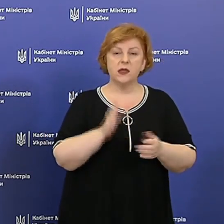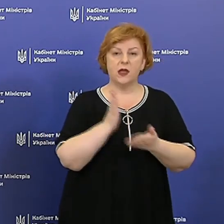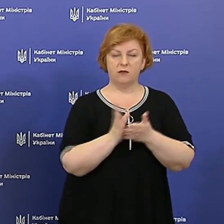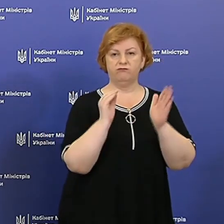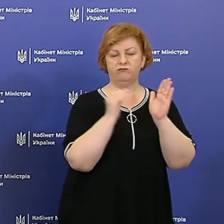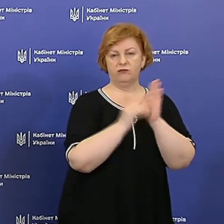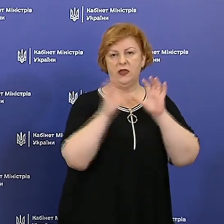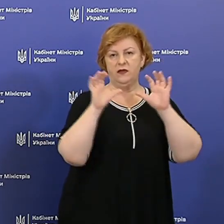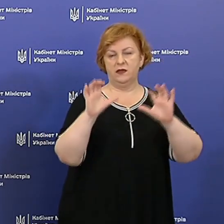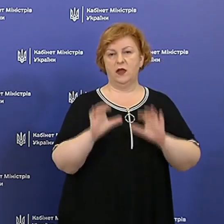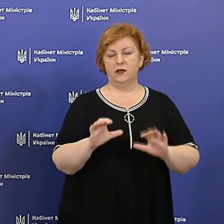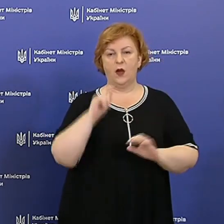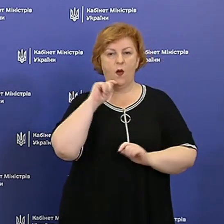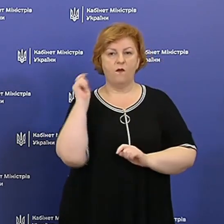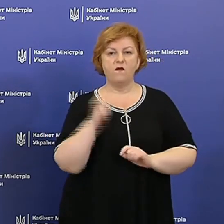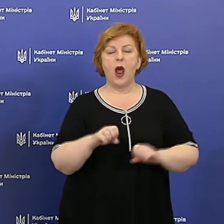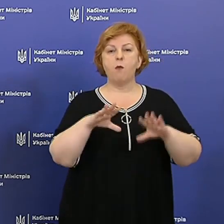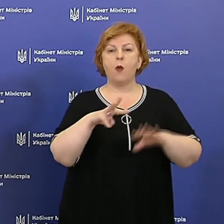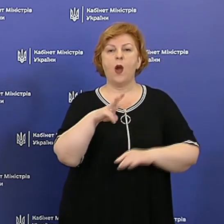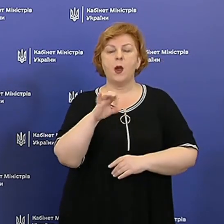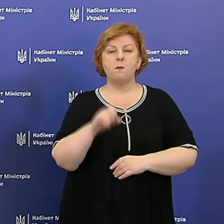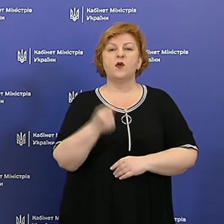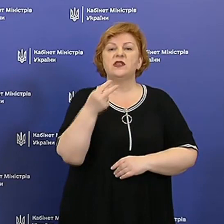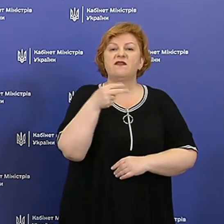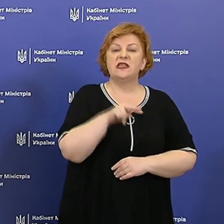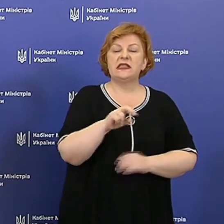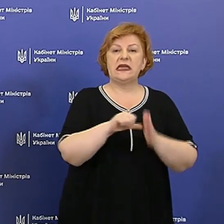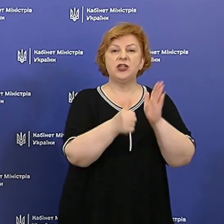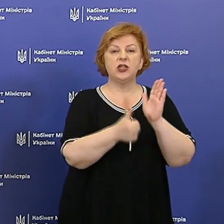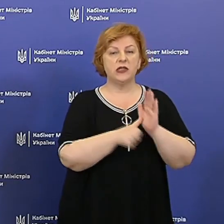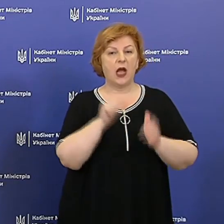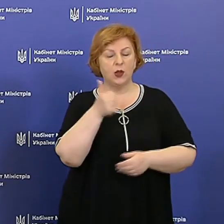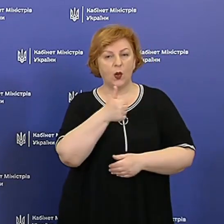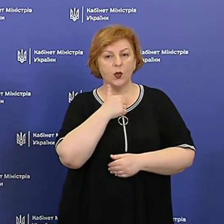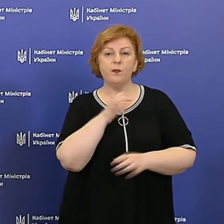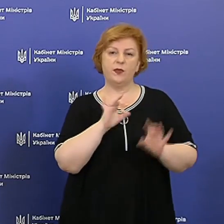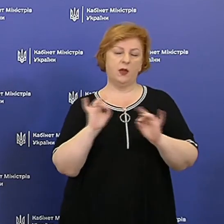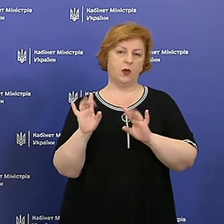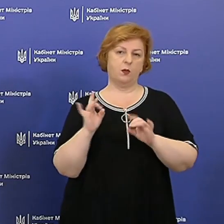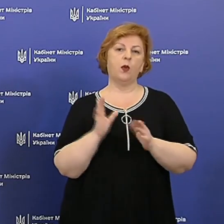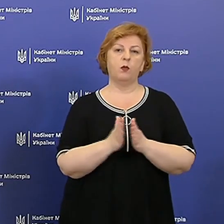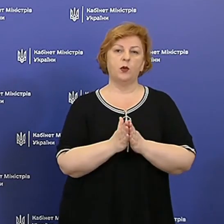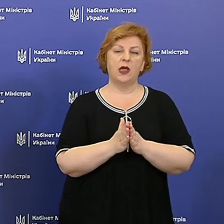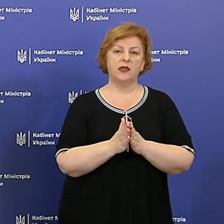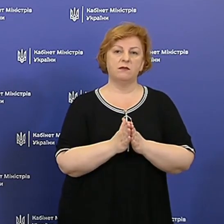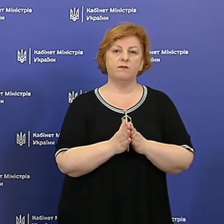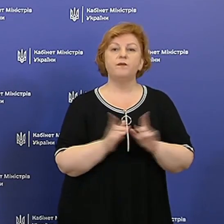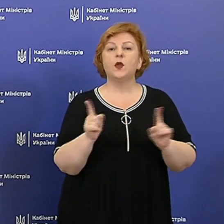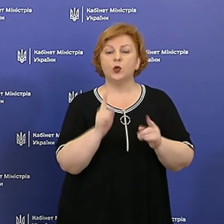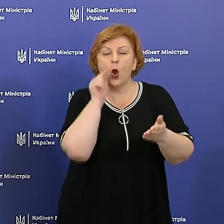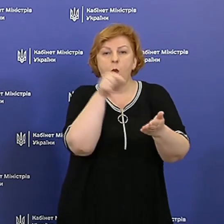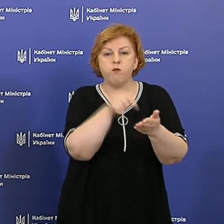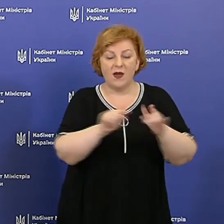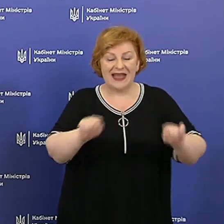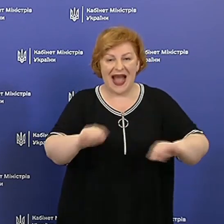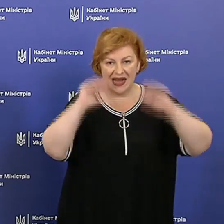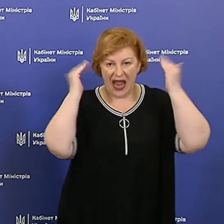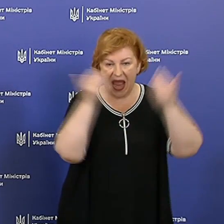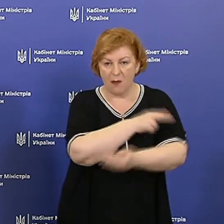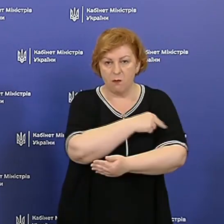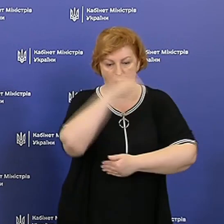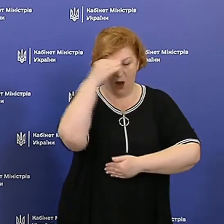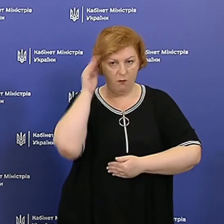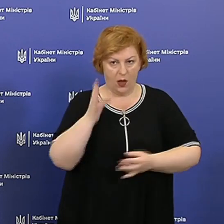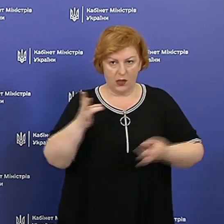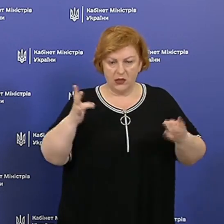законодавством України, зокрема постановою МОЗ від 2016 року. Прокоментуйте, будь ласка. І щоб потрапити до реанімації,